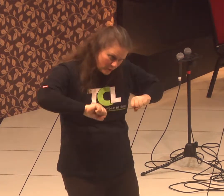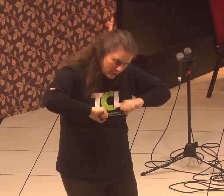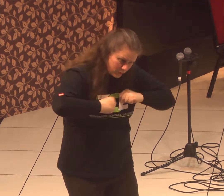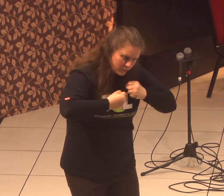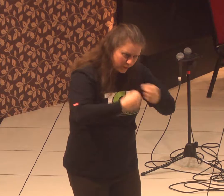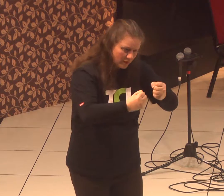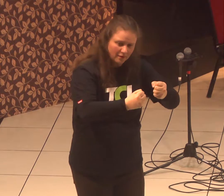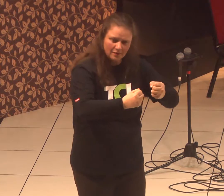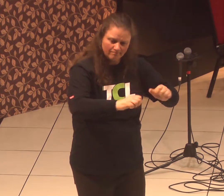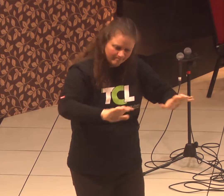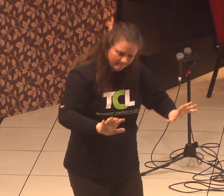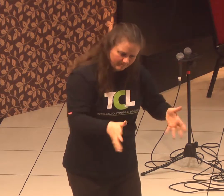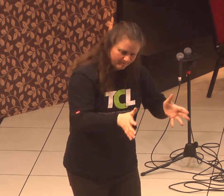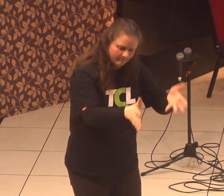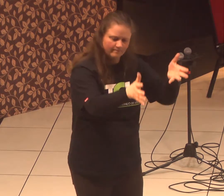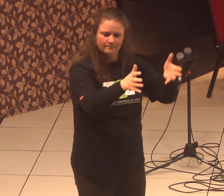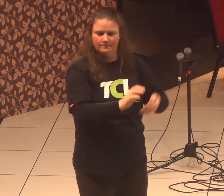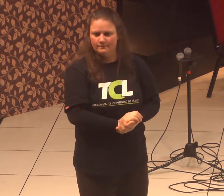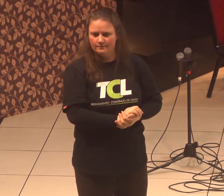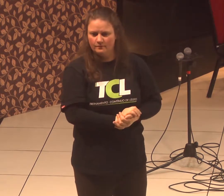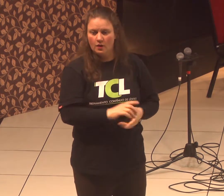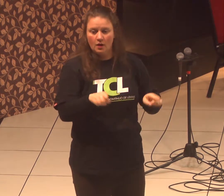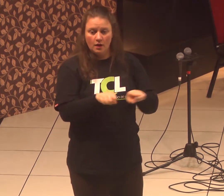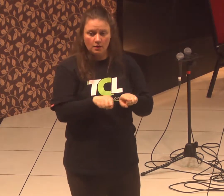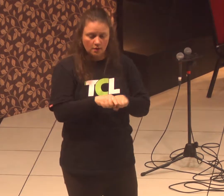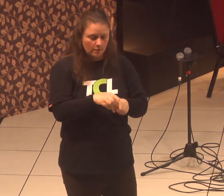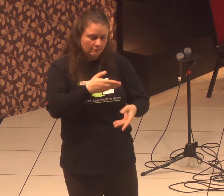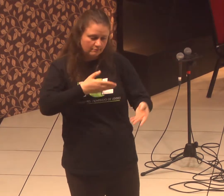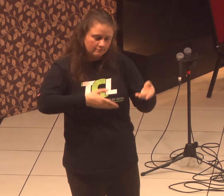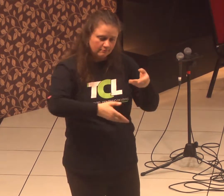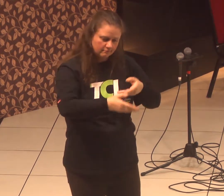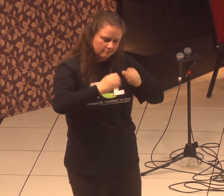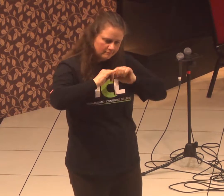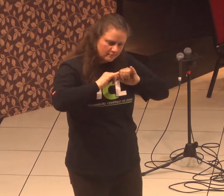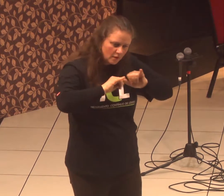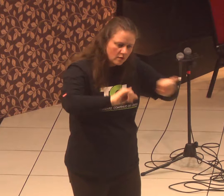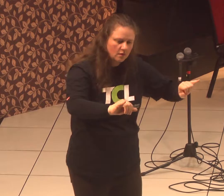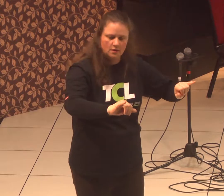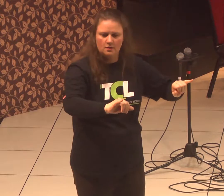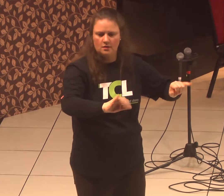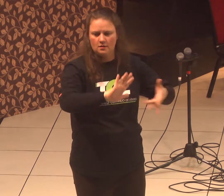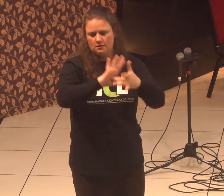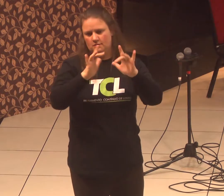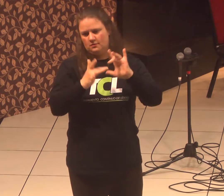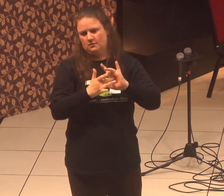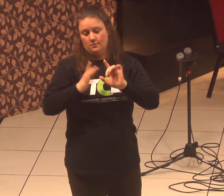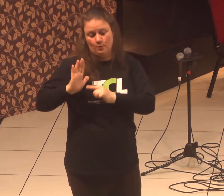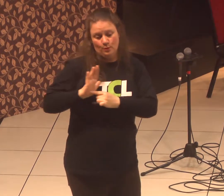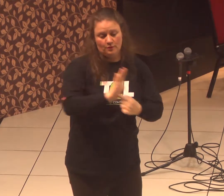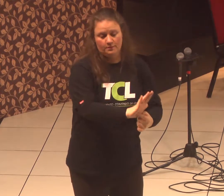é preciso haver disposição e ousadia para compartilhar essa pessoa que é Jesus que está